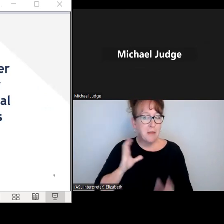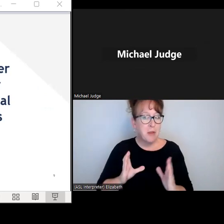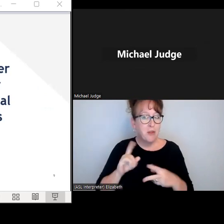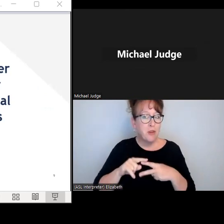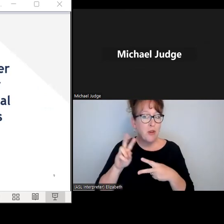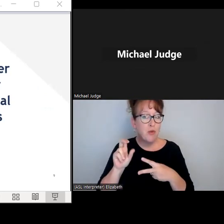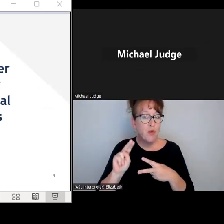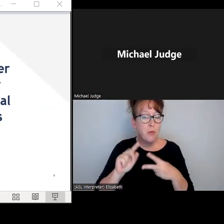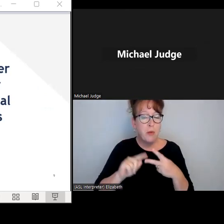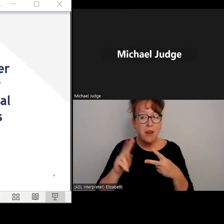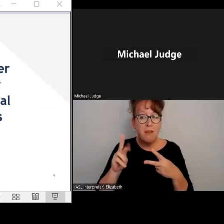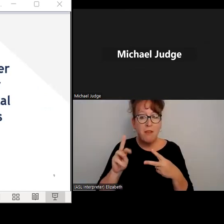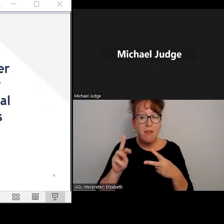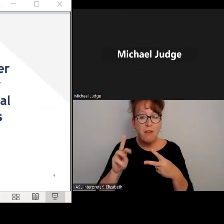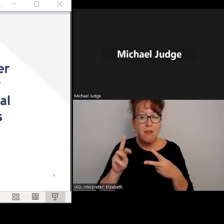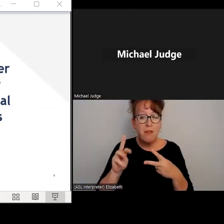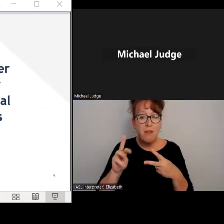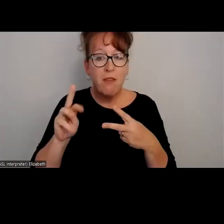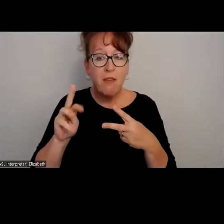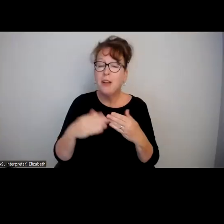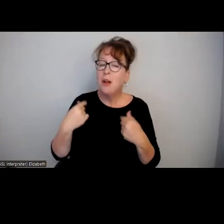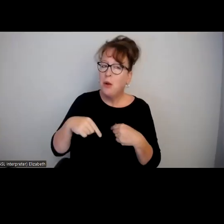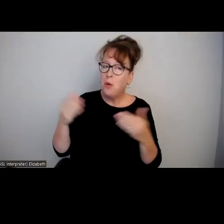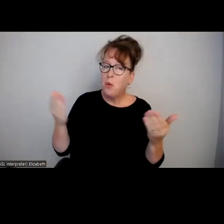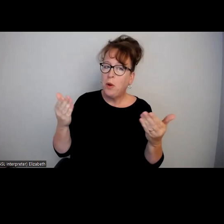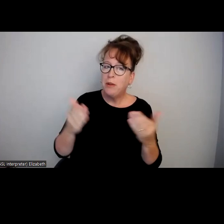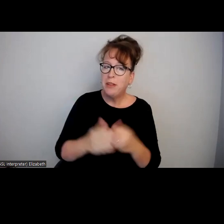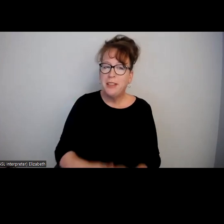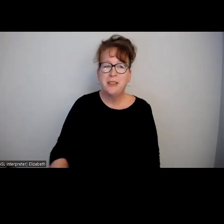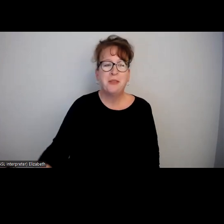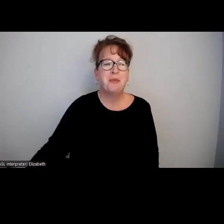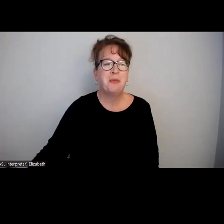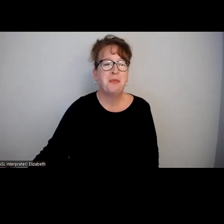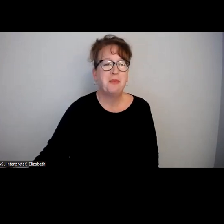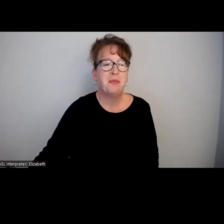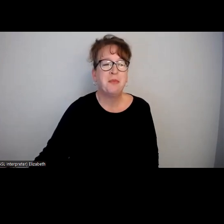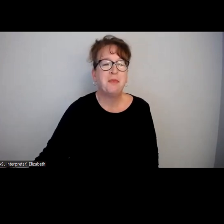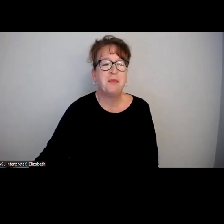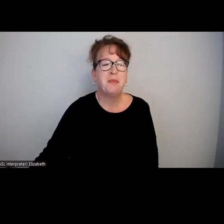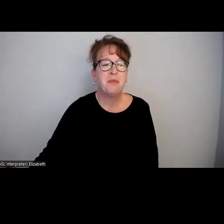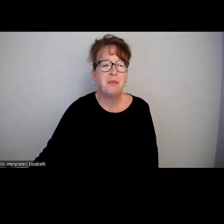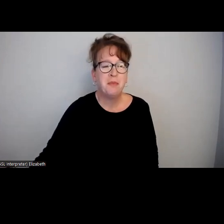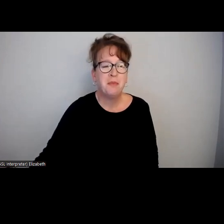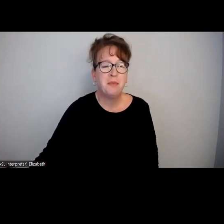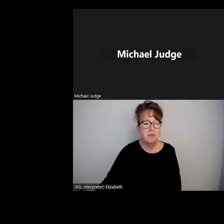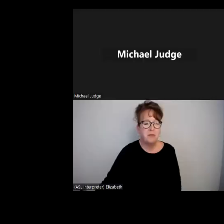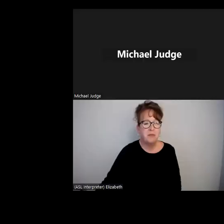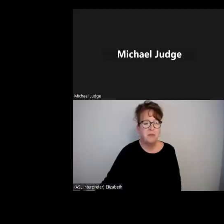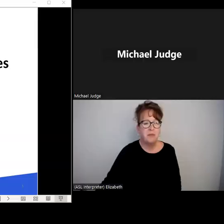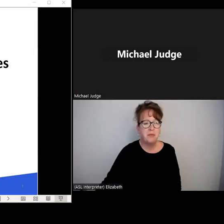dpu y el comisionado Ben y el comisión